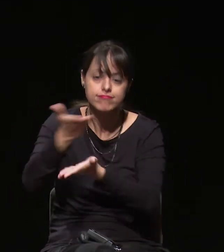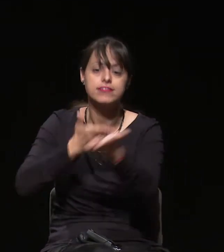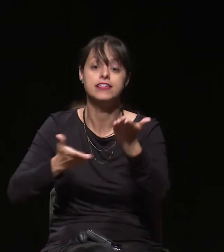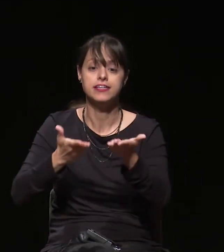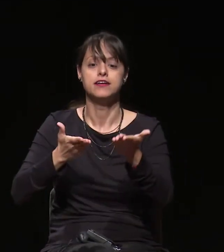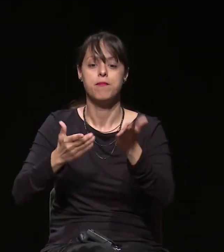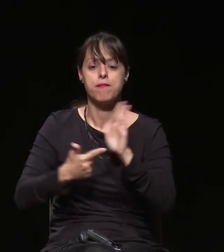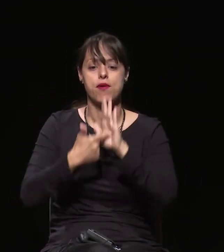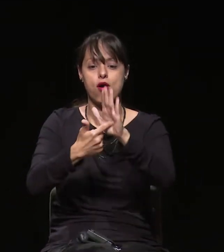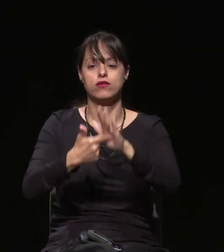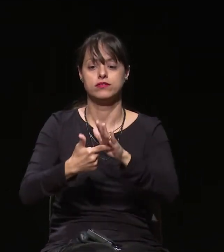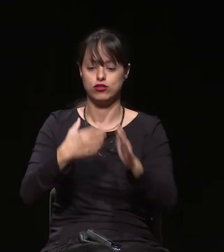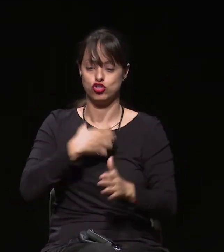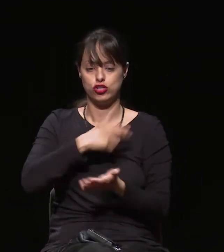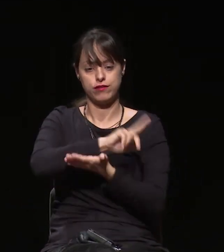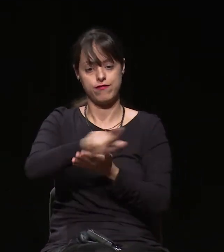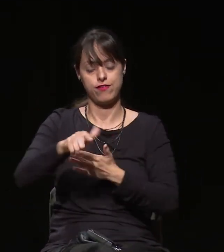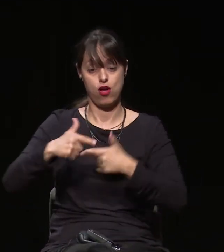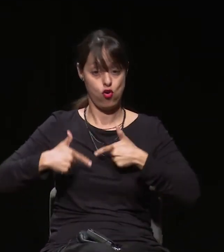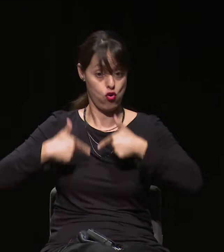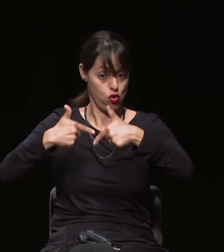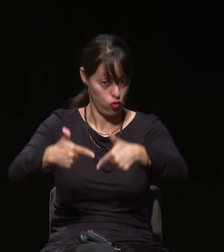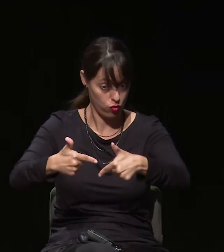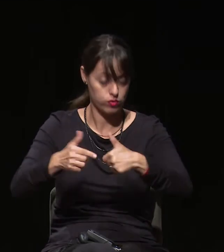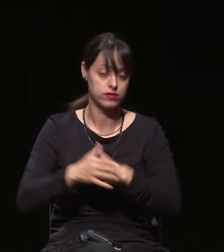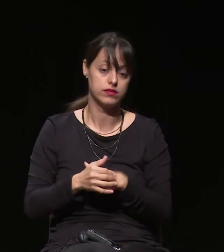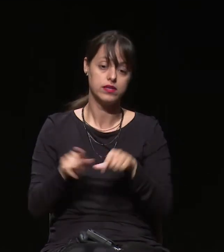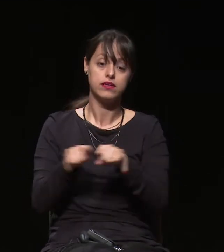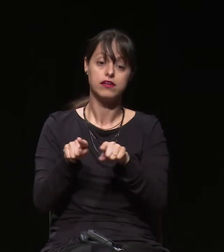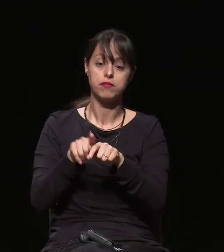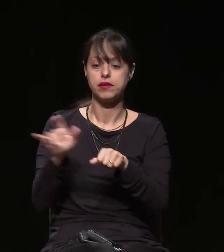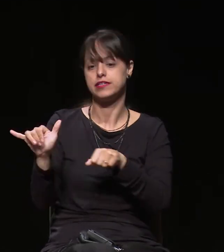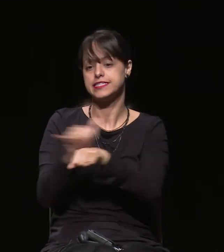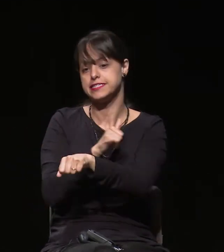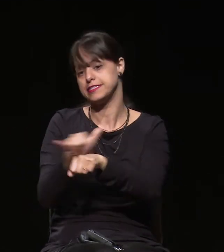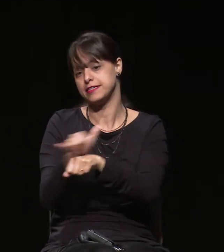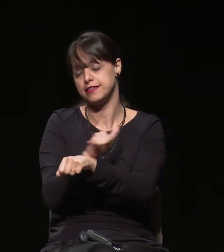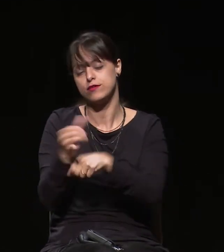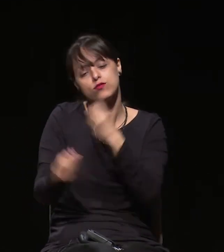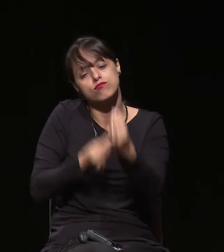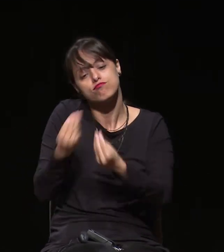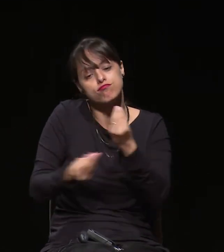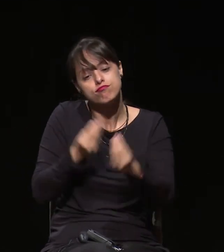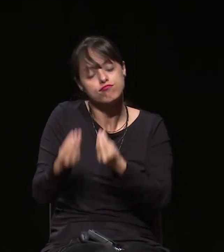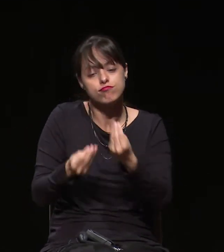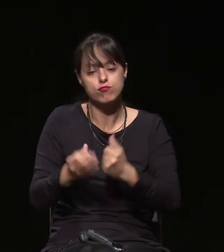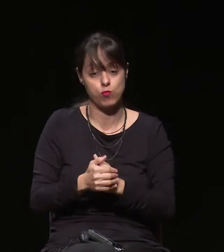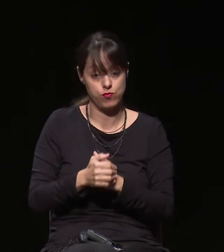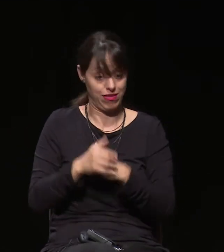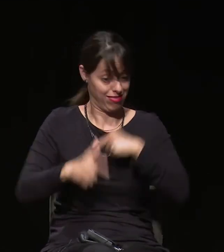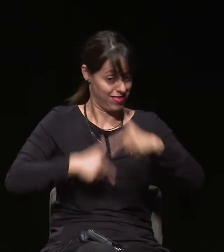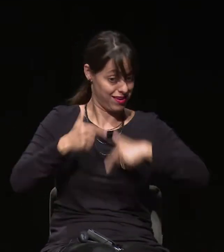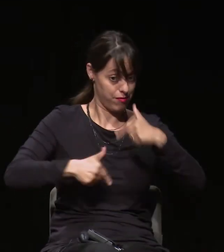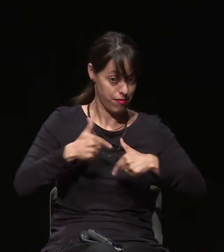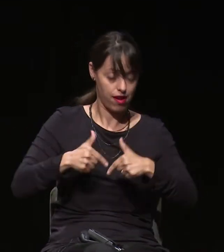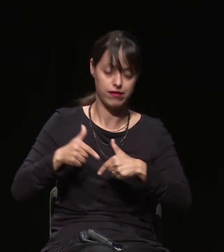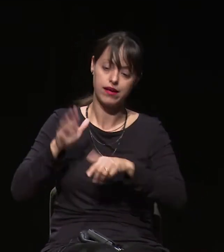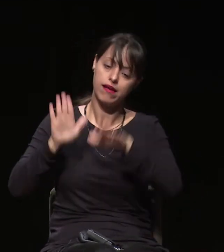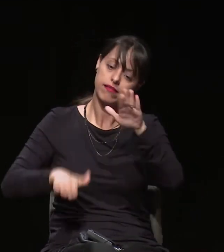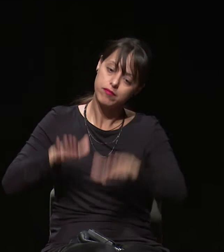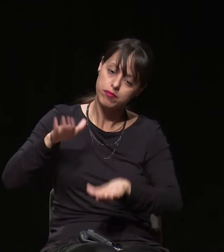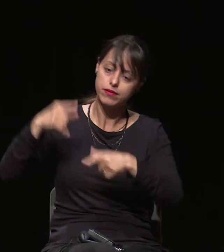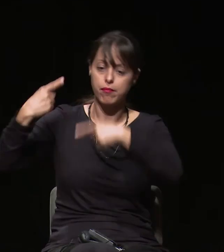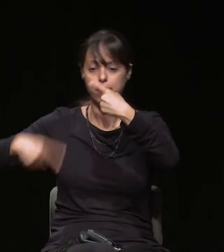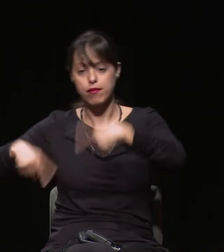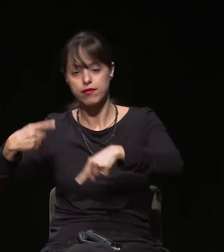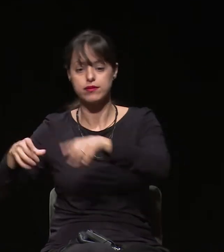de luta a serem empreendidas e acerca das estratégias que devem ser colocadas em ação em diferentes contextos